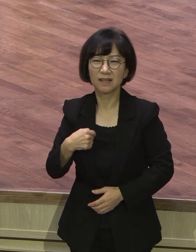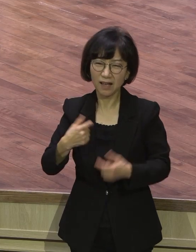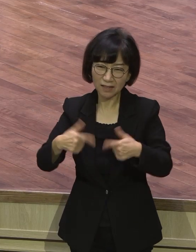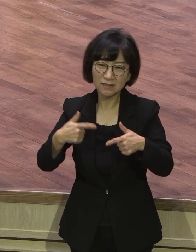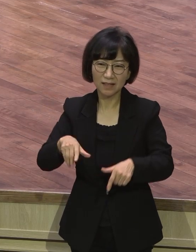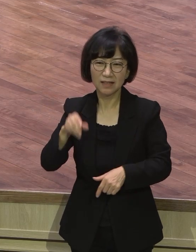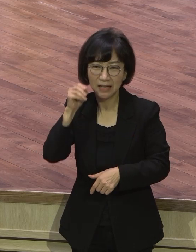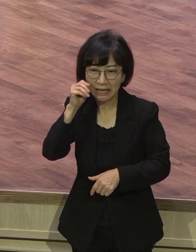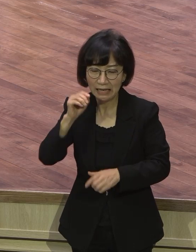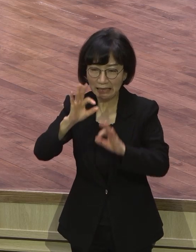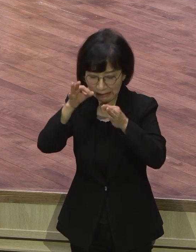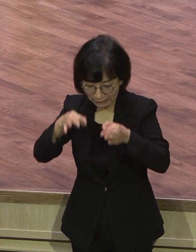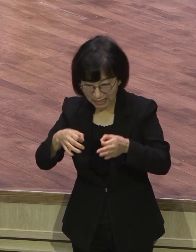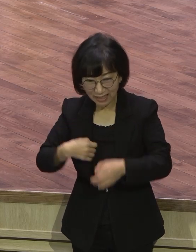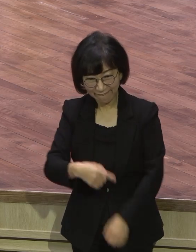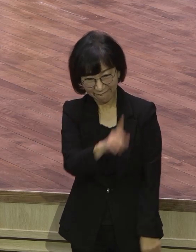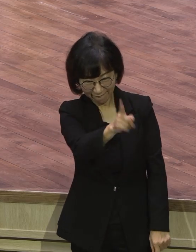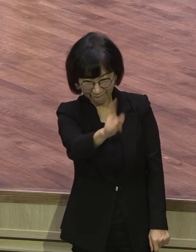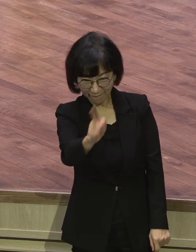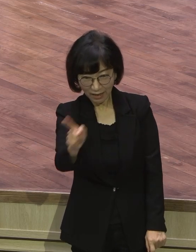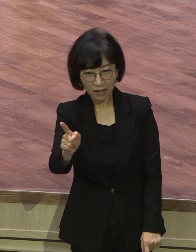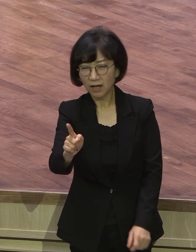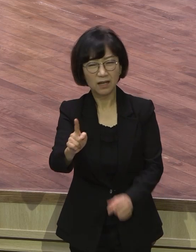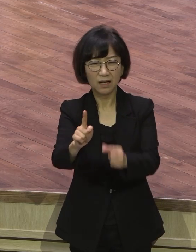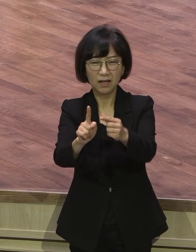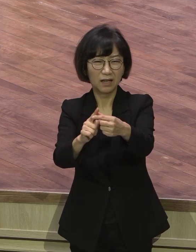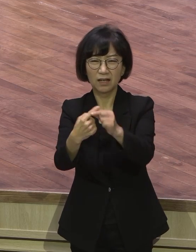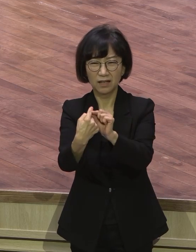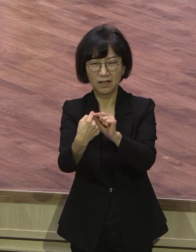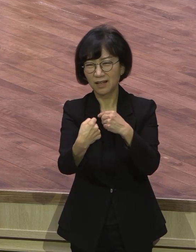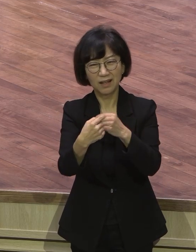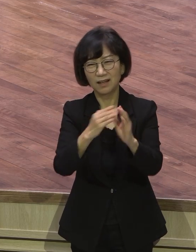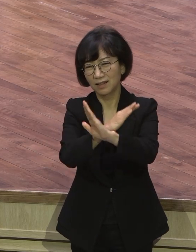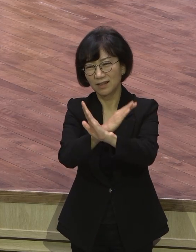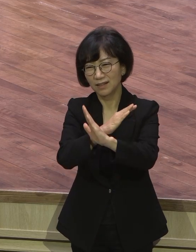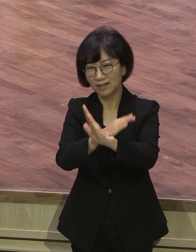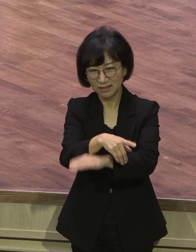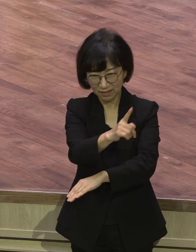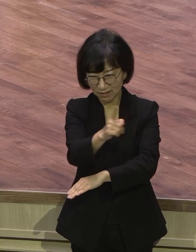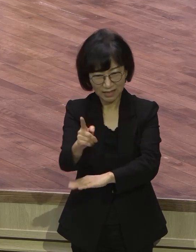내 꼬라지가 누구를 비판하고 누구를 판단할 자격이 있습니까? 내 꼬라지.